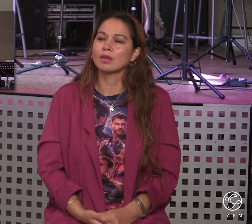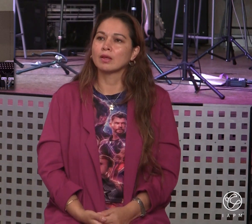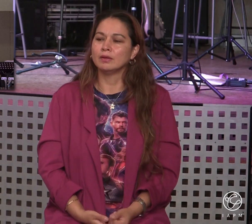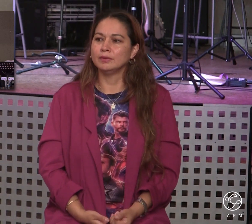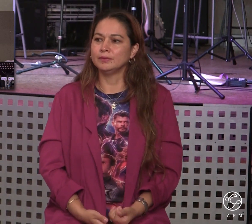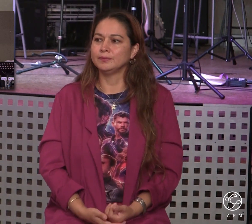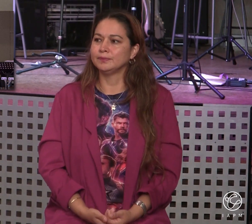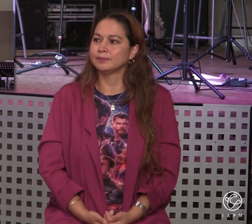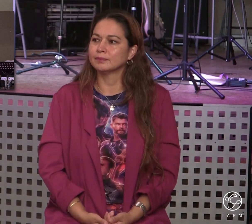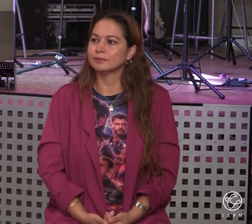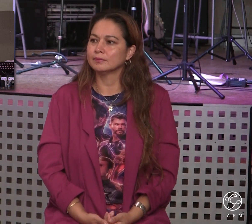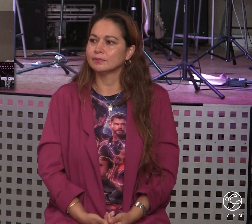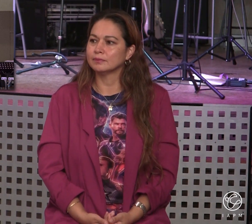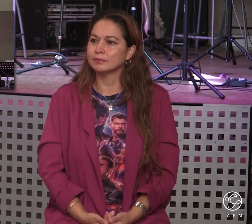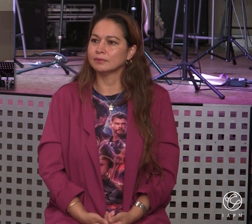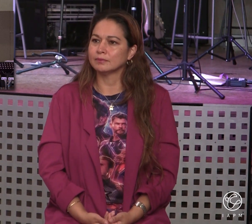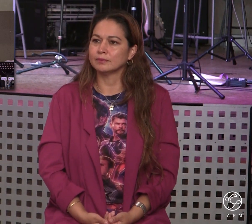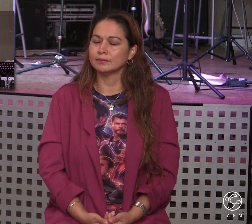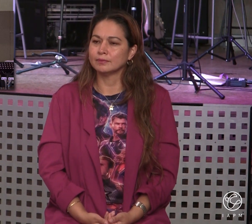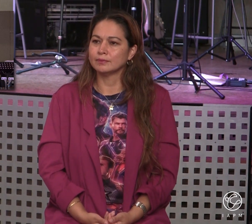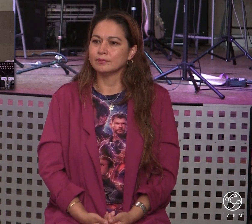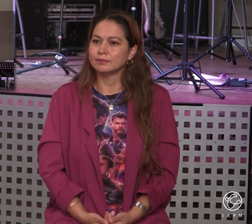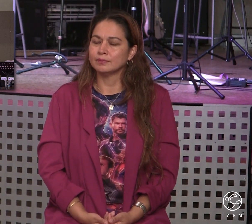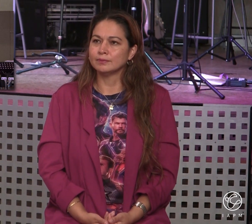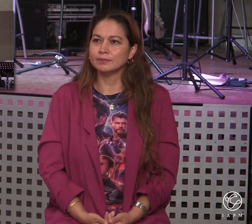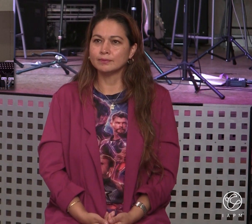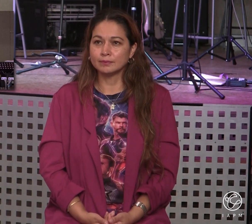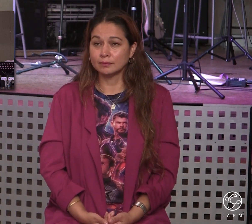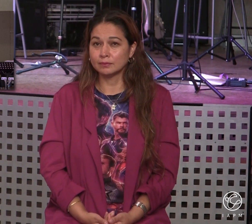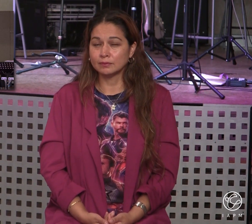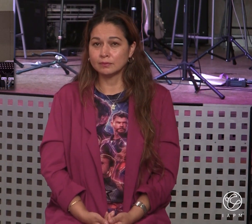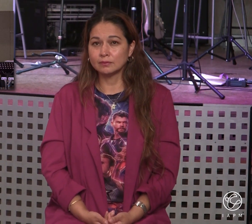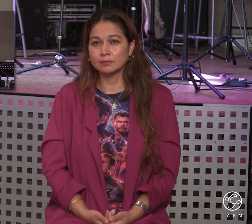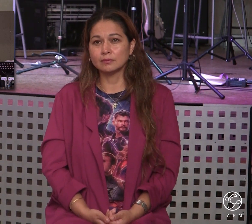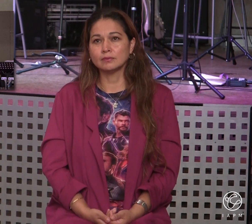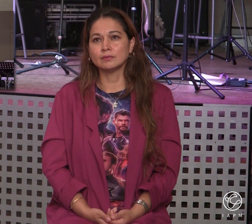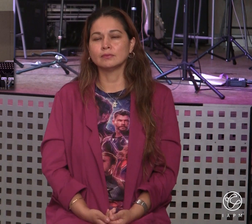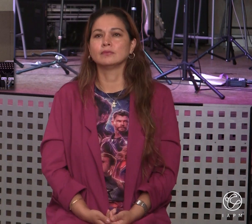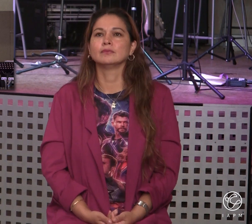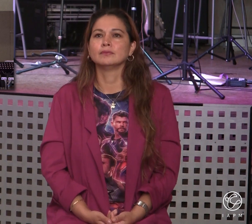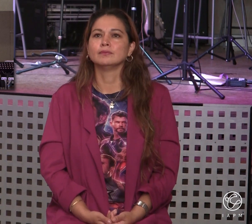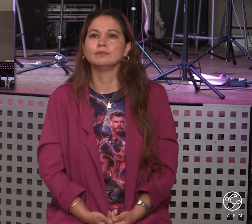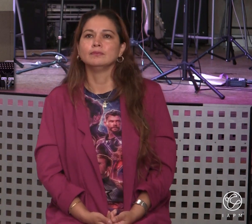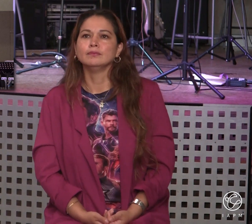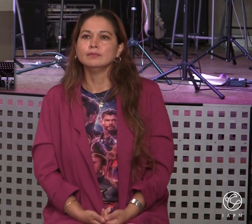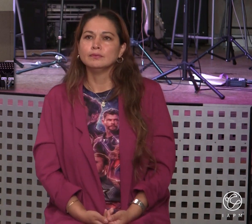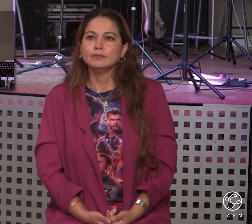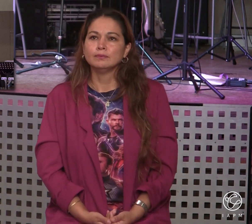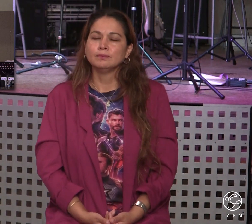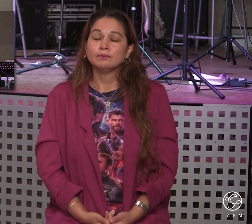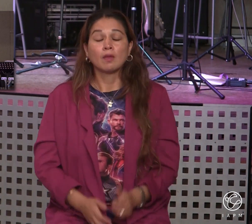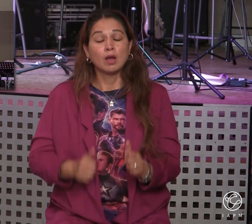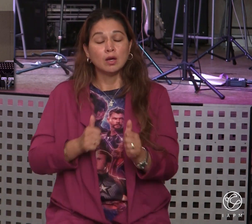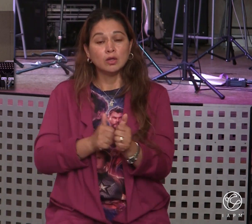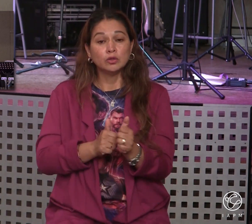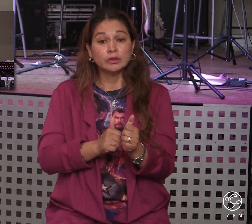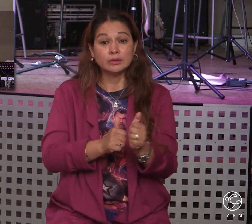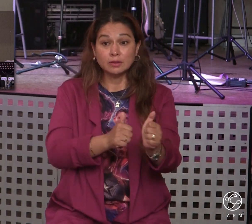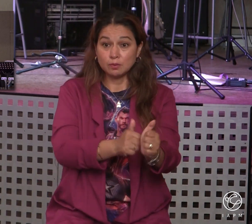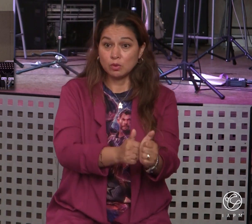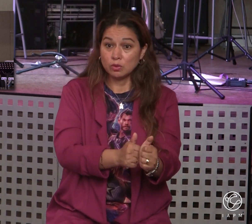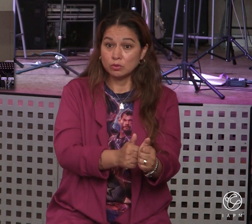apóstoles, están, lo voy a decir así, en la perfecta voluntad de Dios.